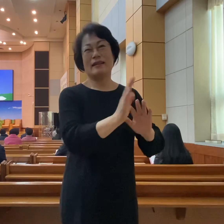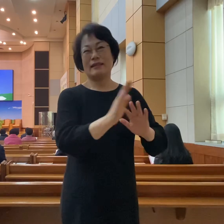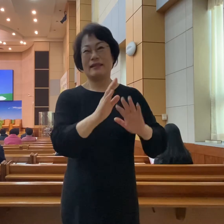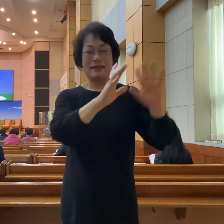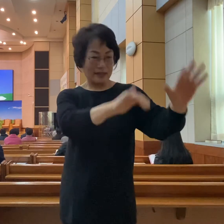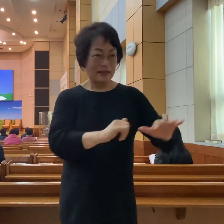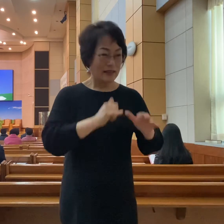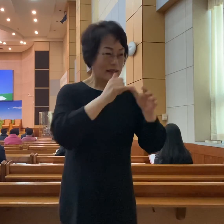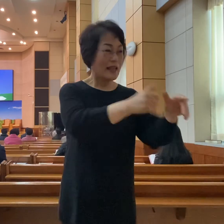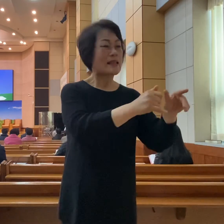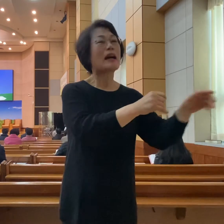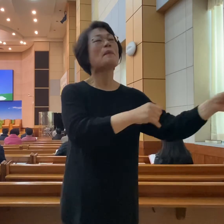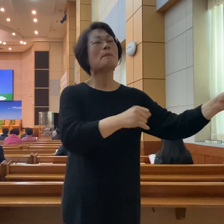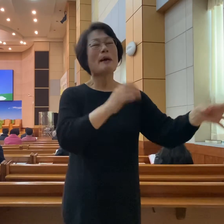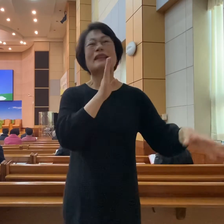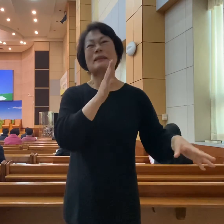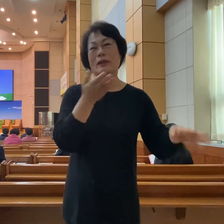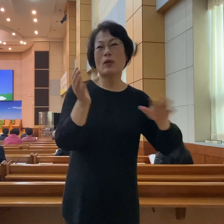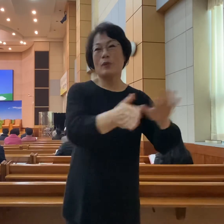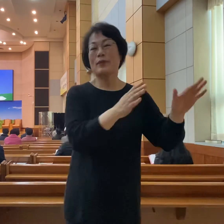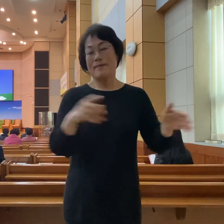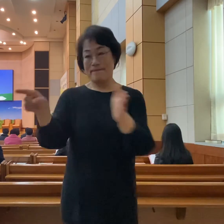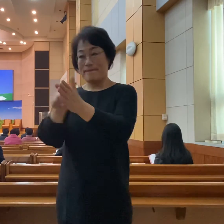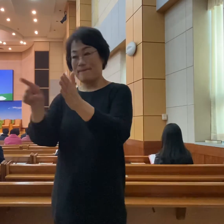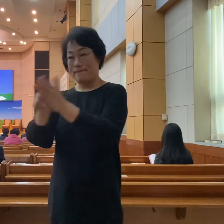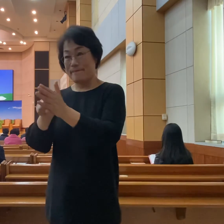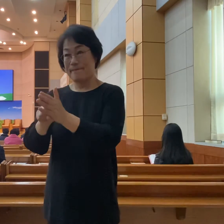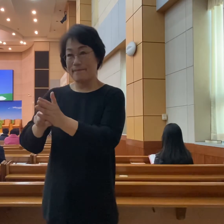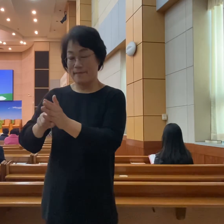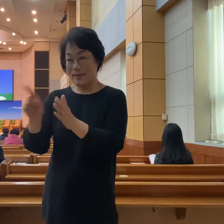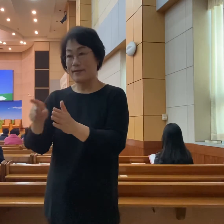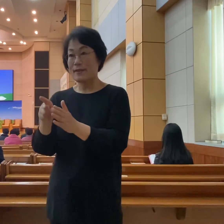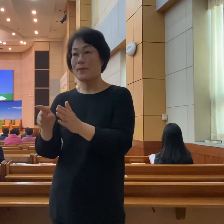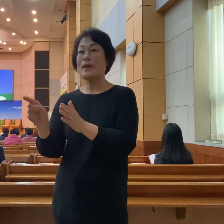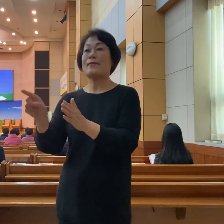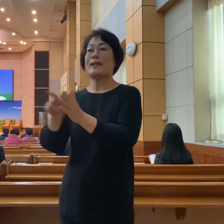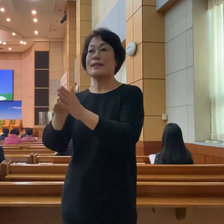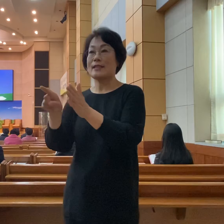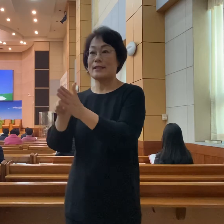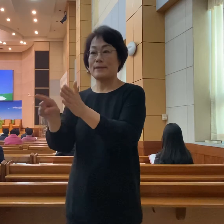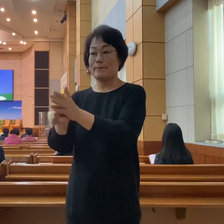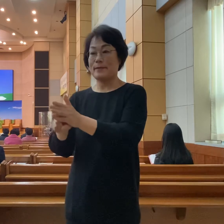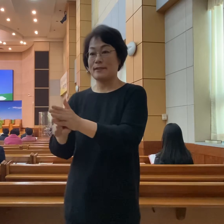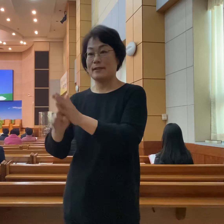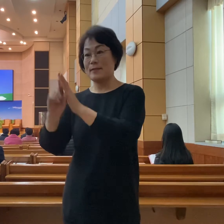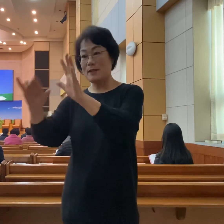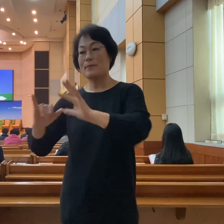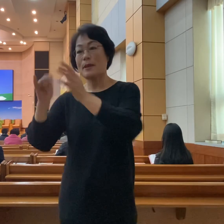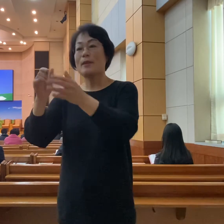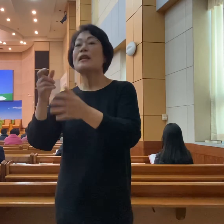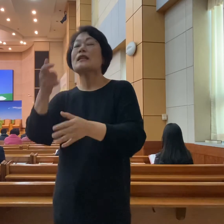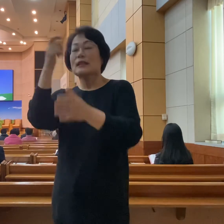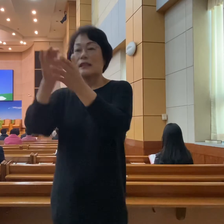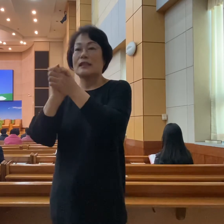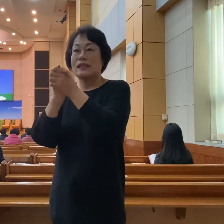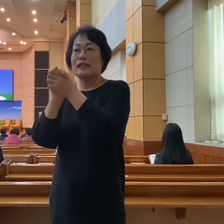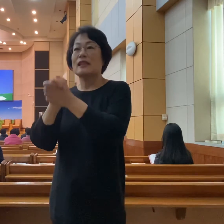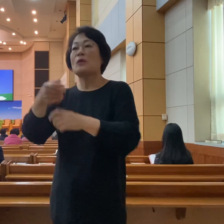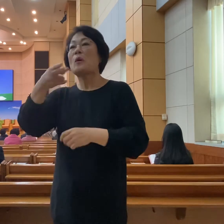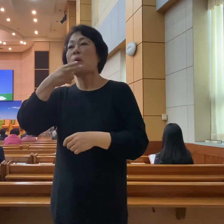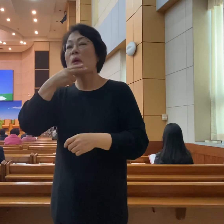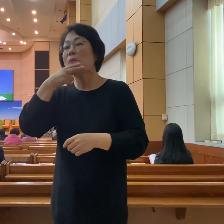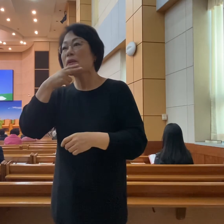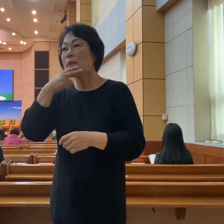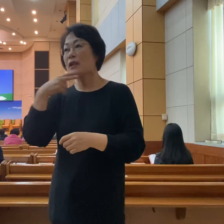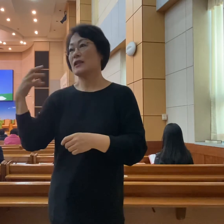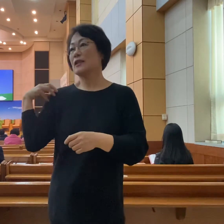세상이 그래 말할지는 몰라도 신앙의 세계로 이게 별천지고 신세계인데 기도 안 하는 사람이 그 사람,